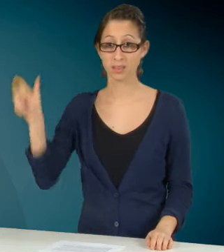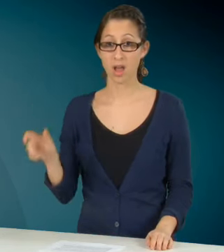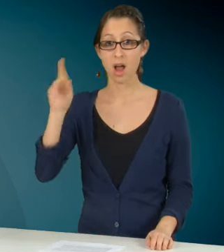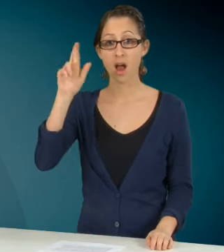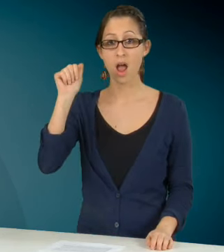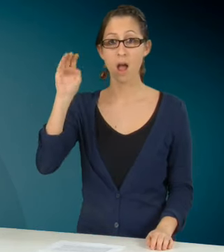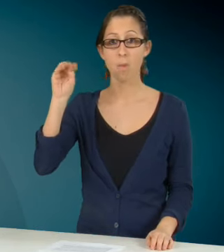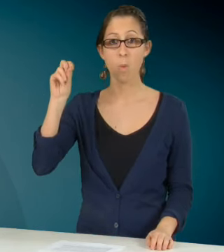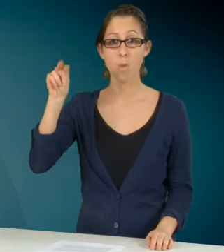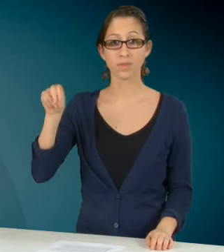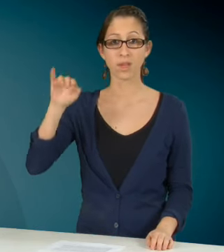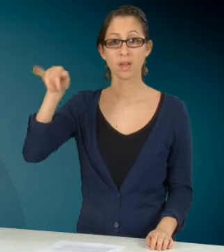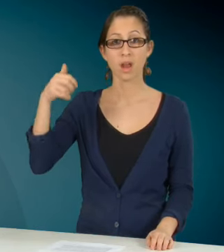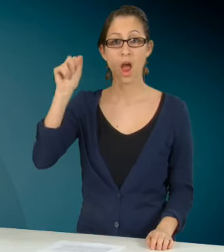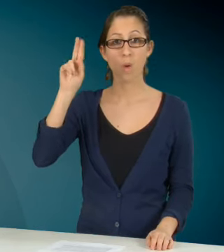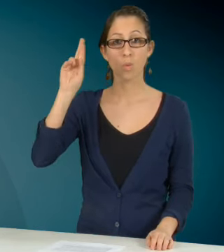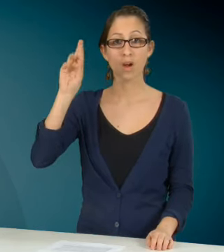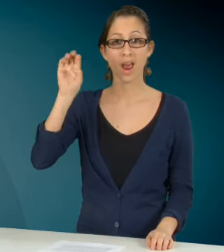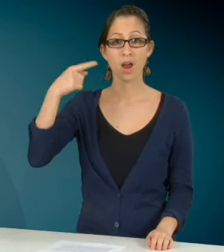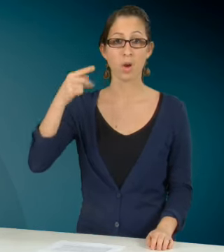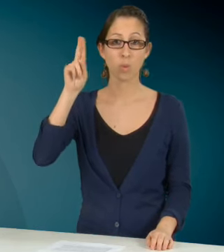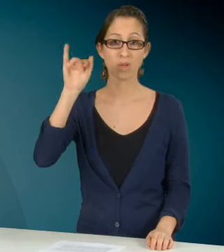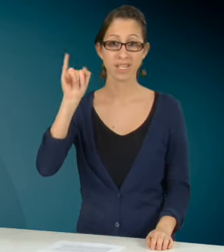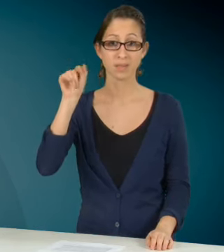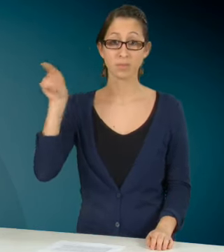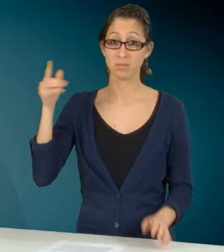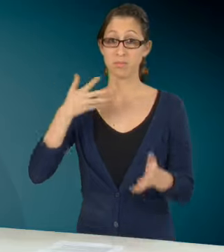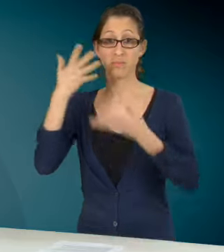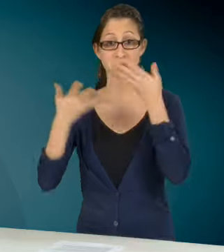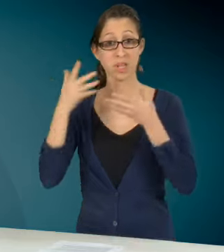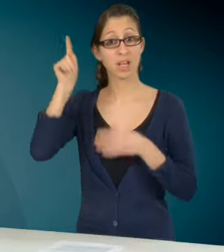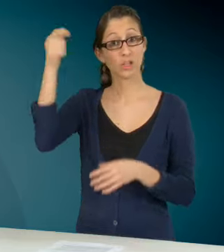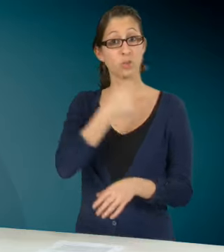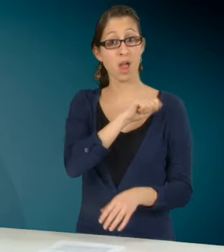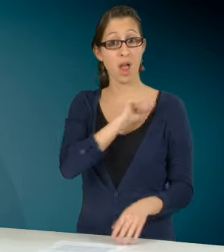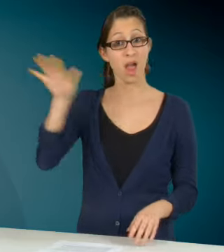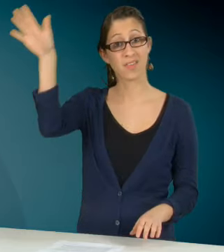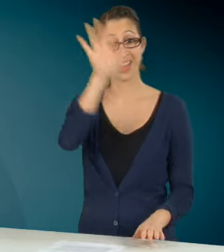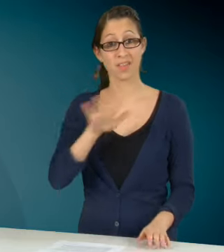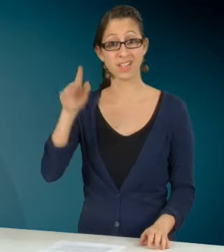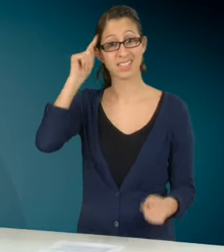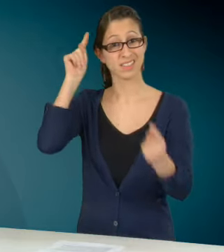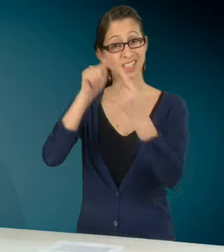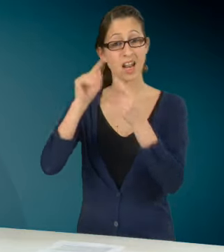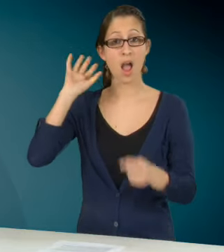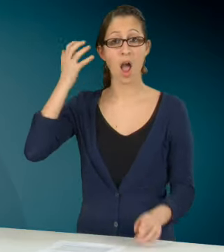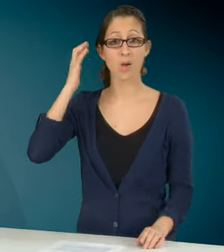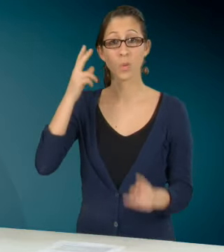interviewt er kündigte für das spanische fernsehen eine audio visuelle kommunikation